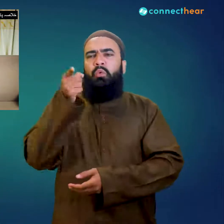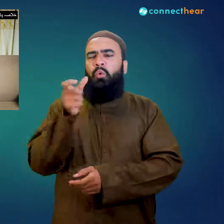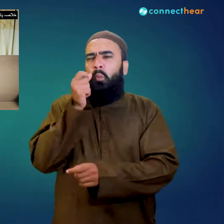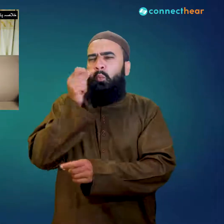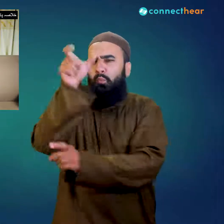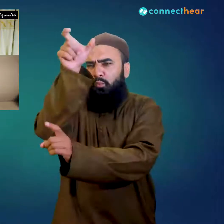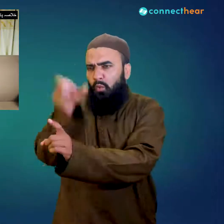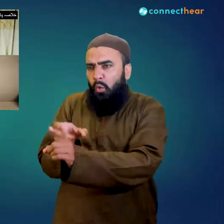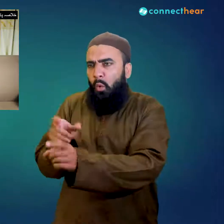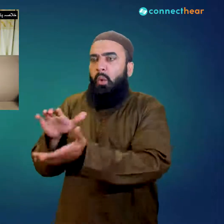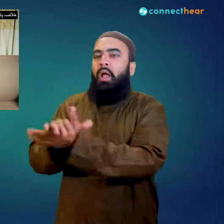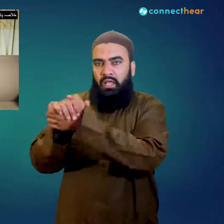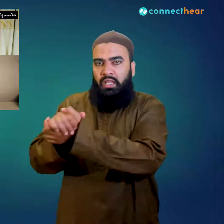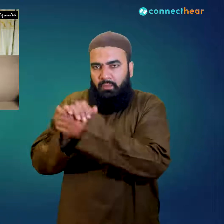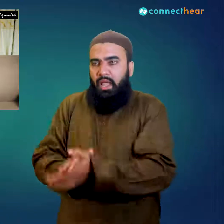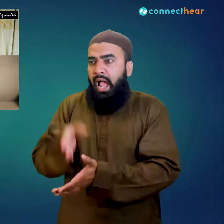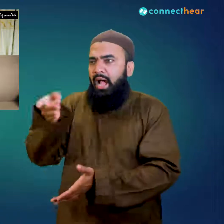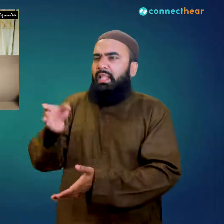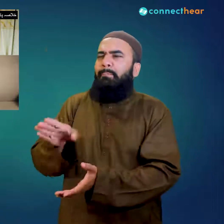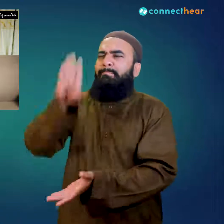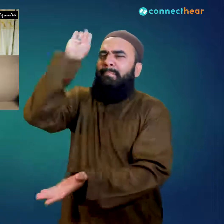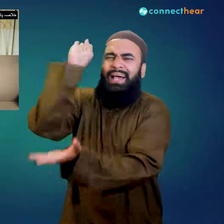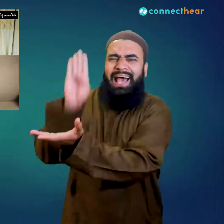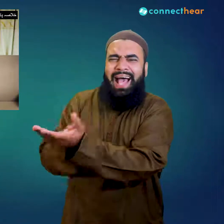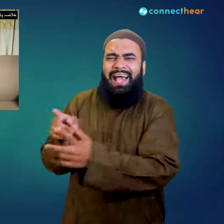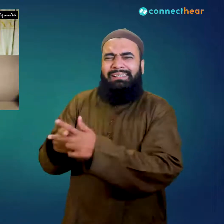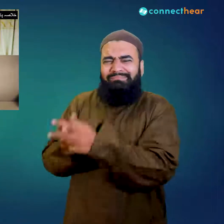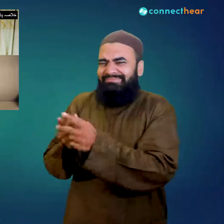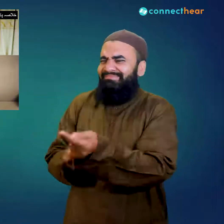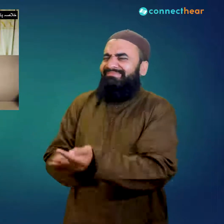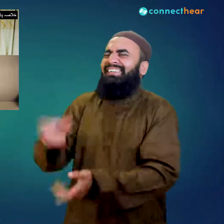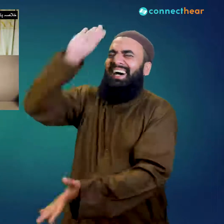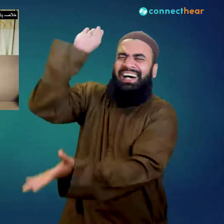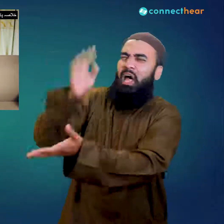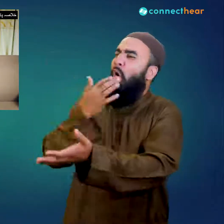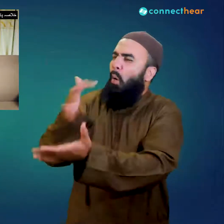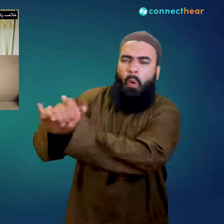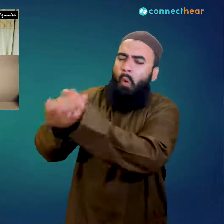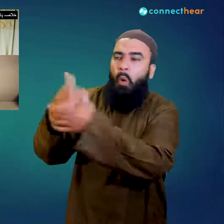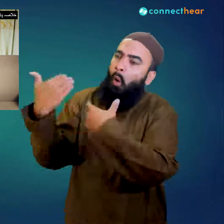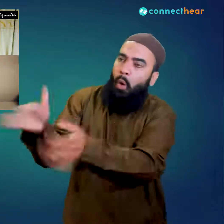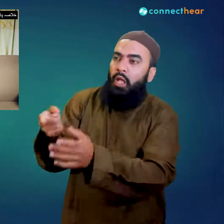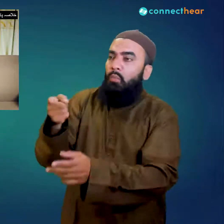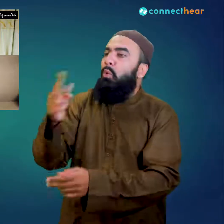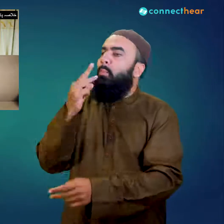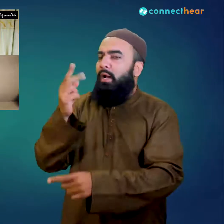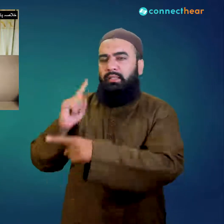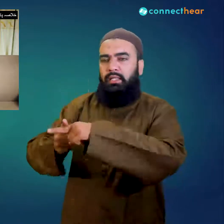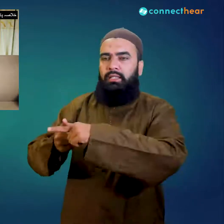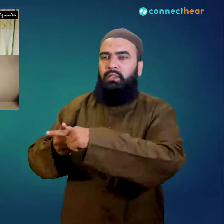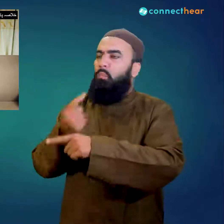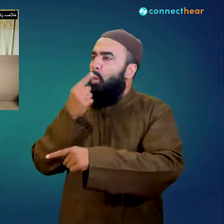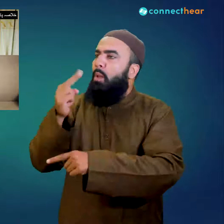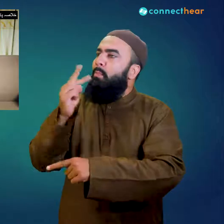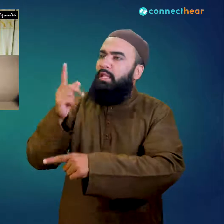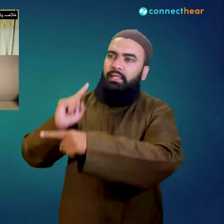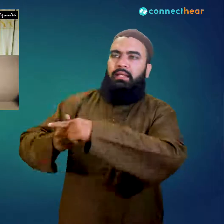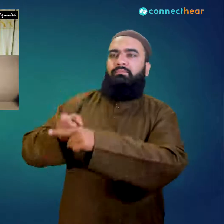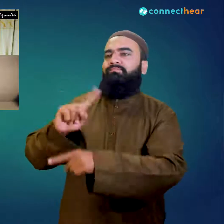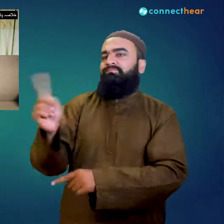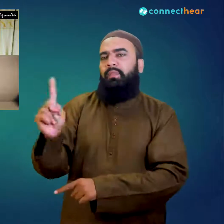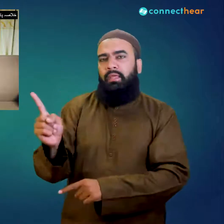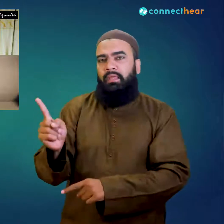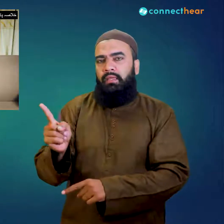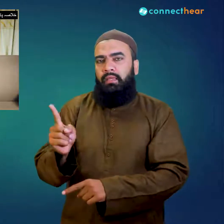قسم اٹھائی جائے، اگر اس کو توڑ دیا جائے تو پھر اس پر اللہ کی طرف سے پکڑ ہوتا ہے۔ لا یؤاخذکم اللہ باللغو